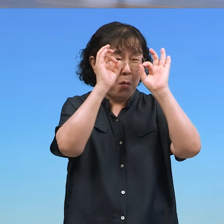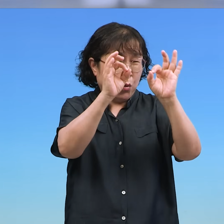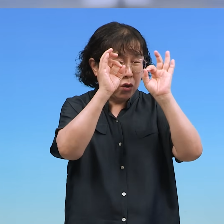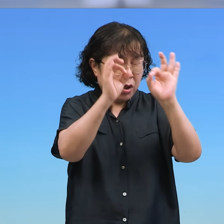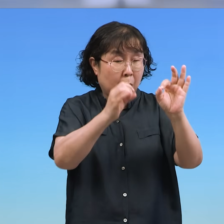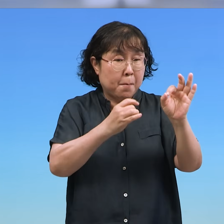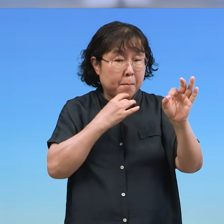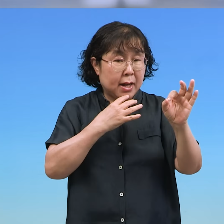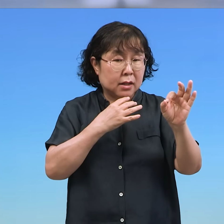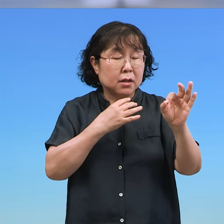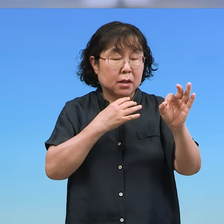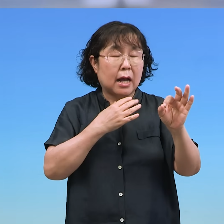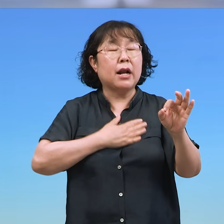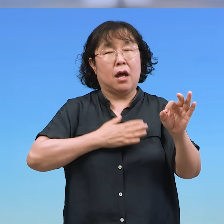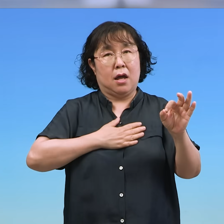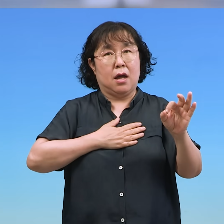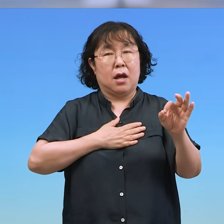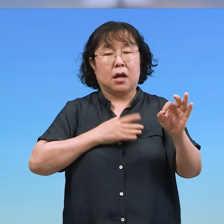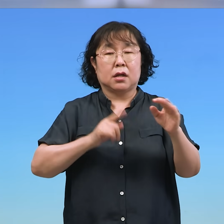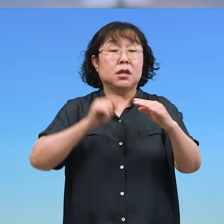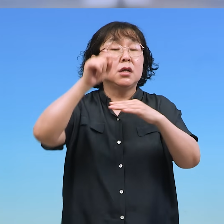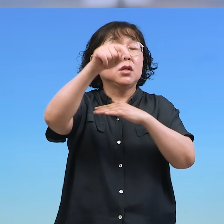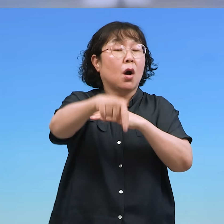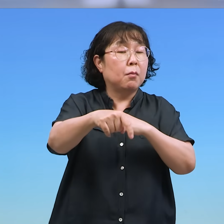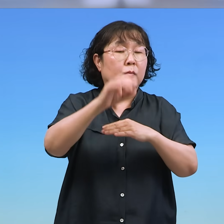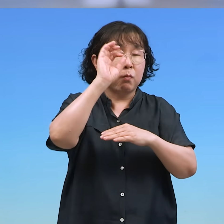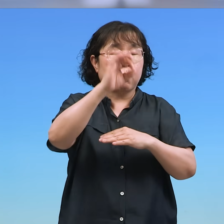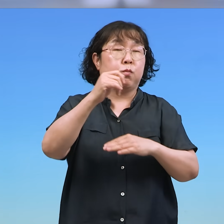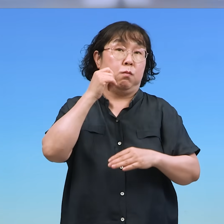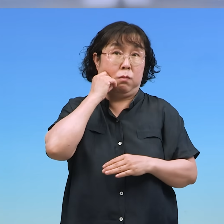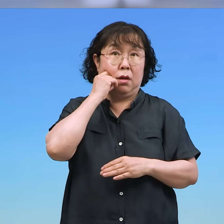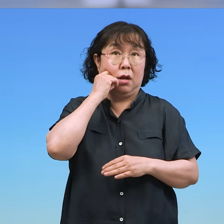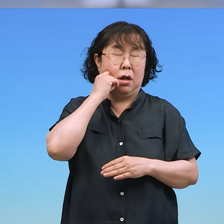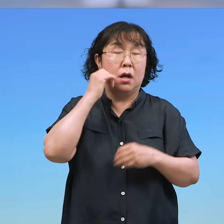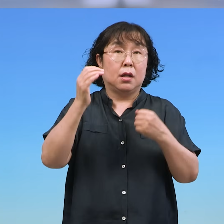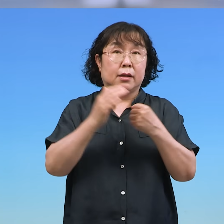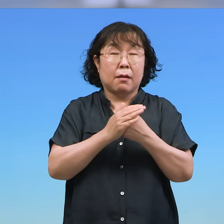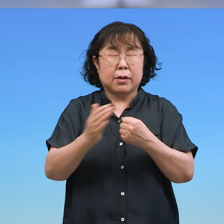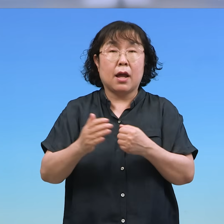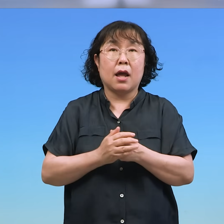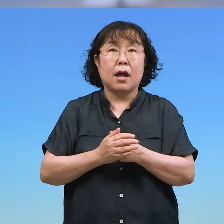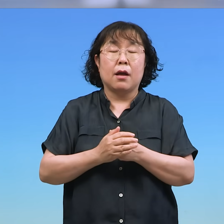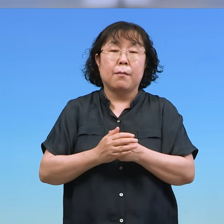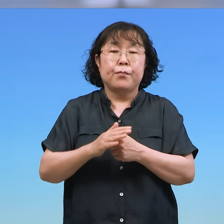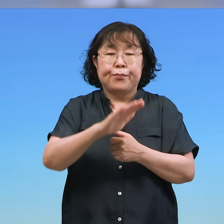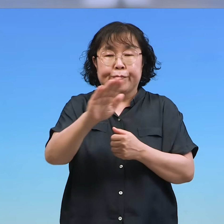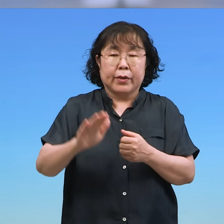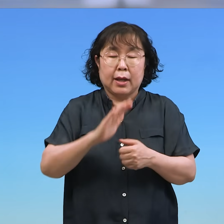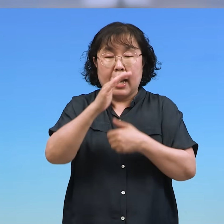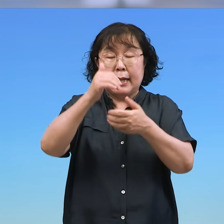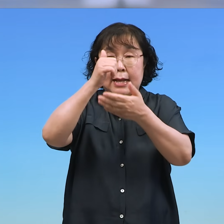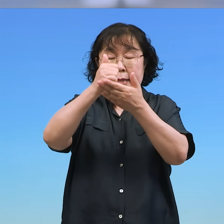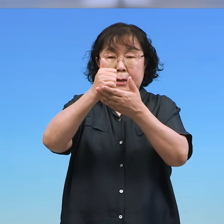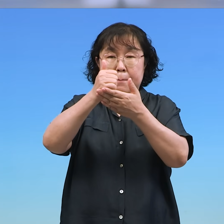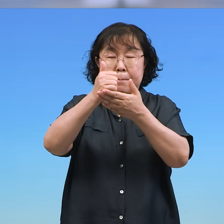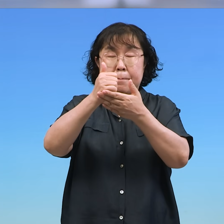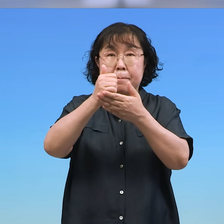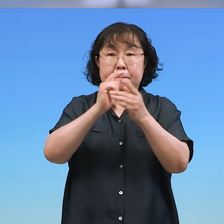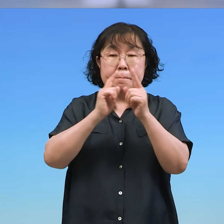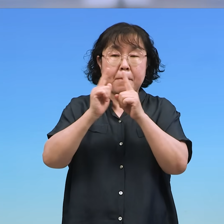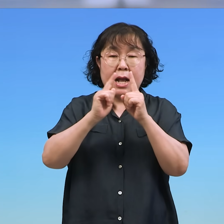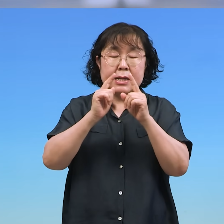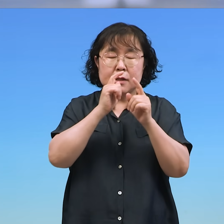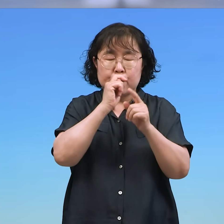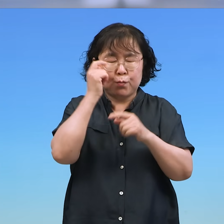그래서 자꾸 그냥 헛소리 하는 거 아닙니까? 그래서 우리가 하나님 말씀을 묵상함으로, 그리고 하나님께 기도를